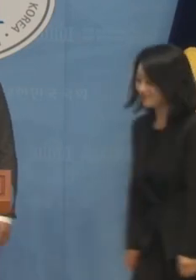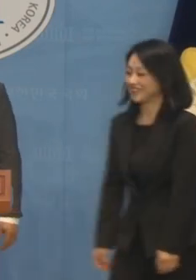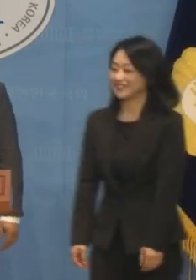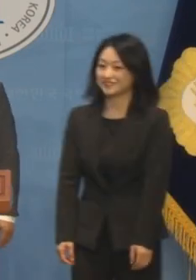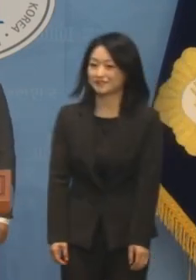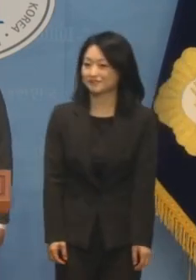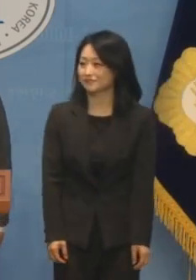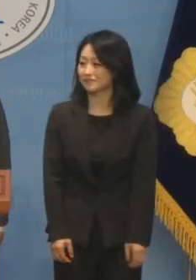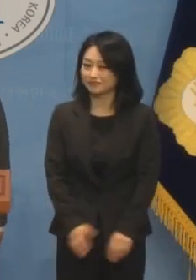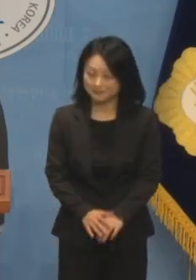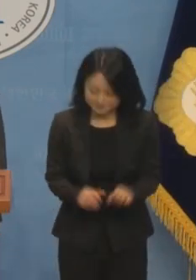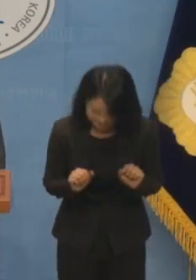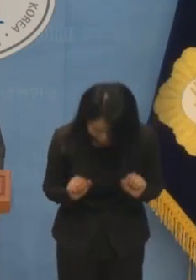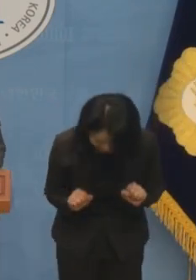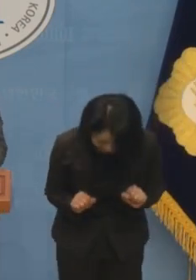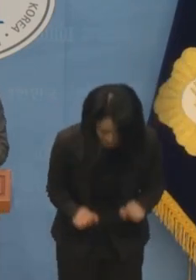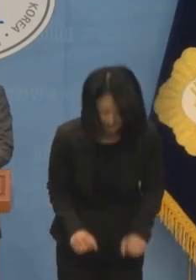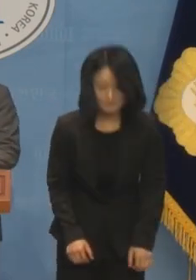안녕하세요.